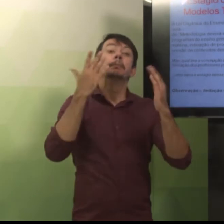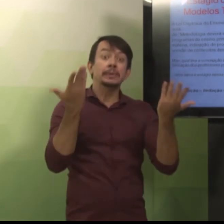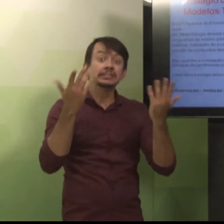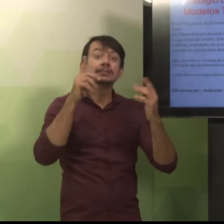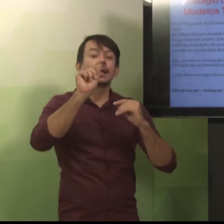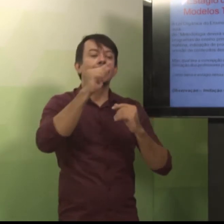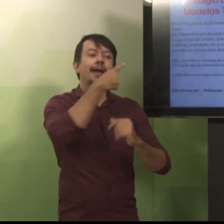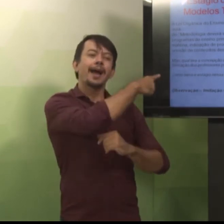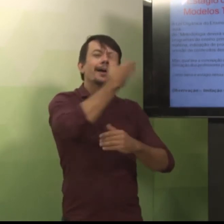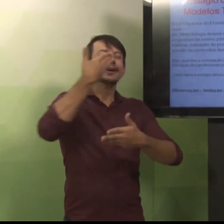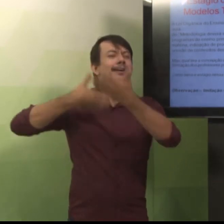Mas,